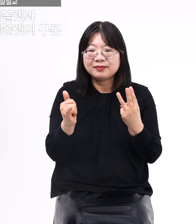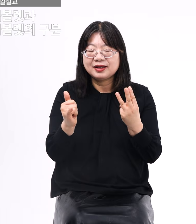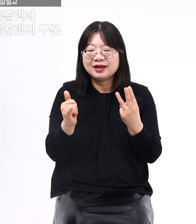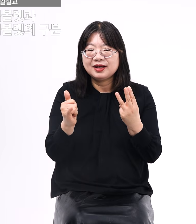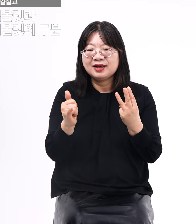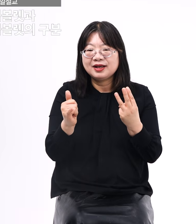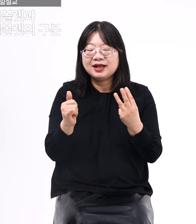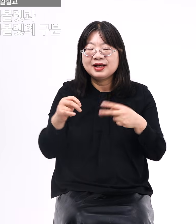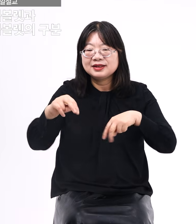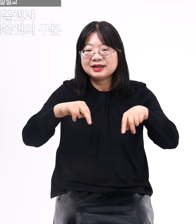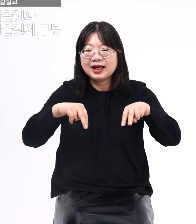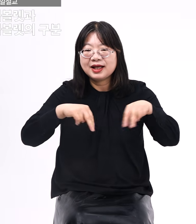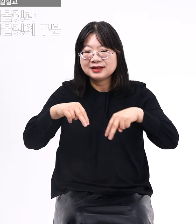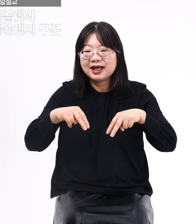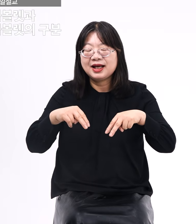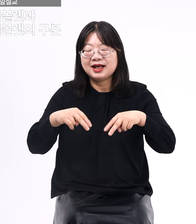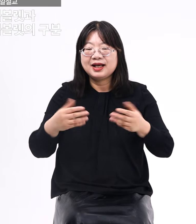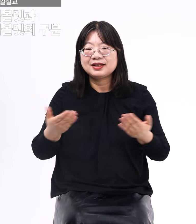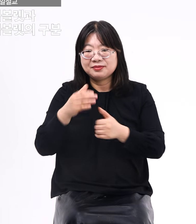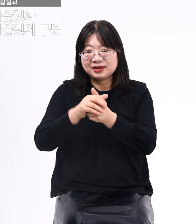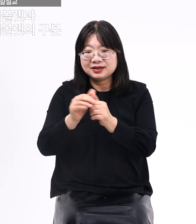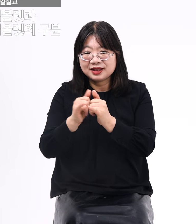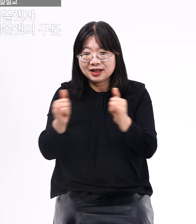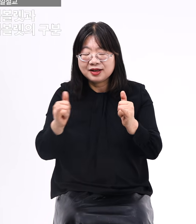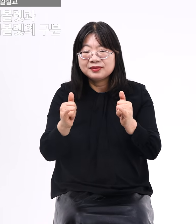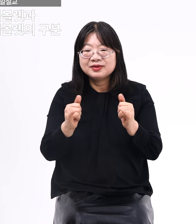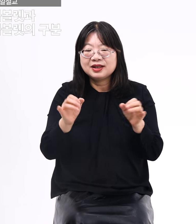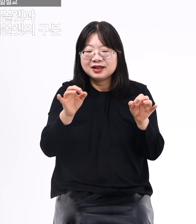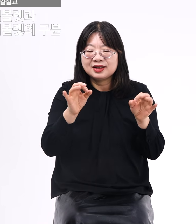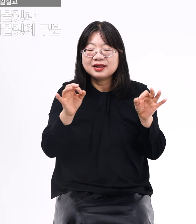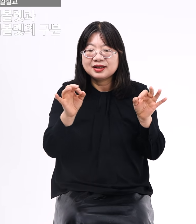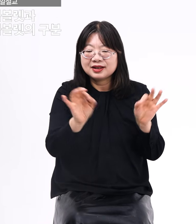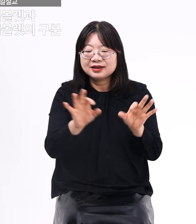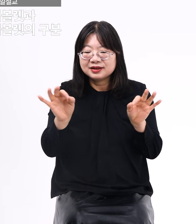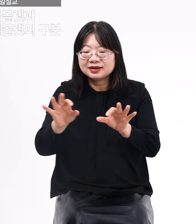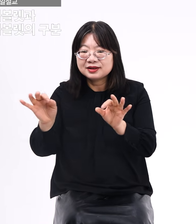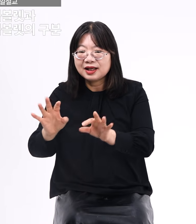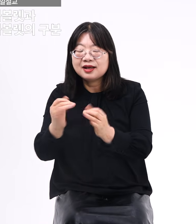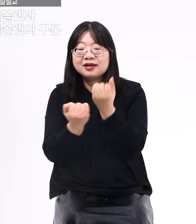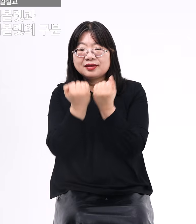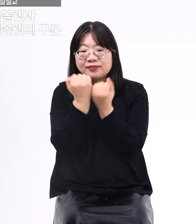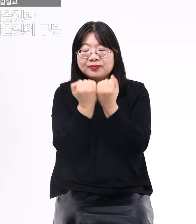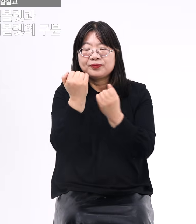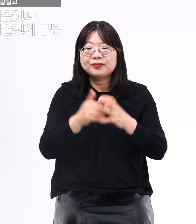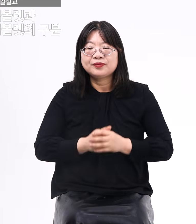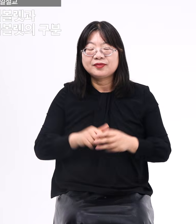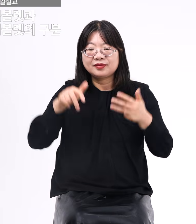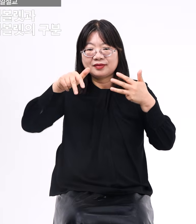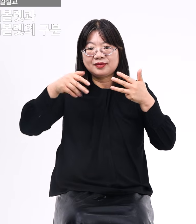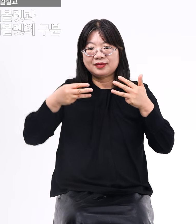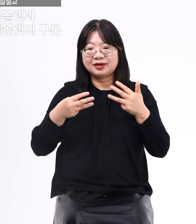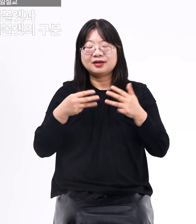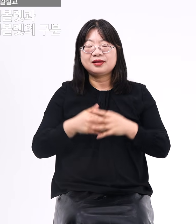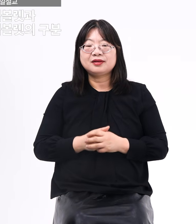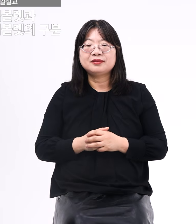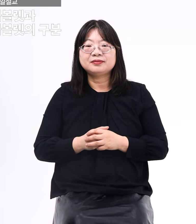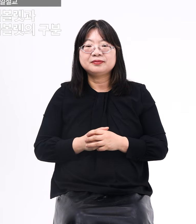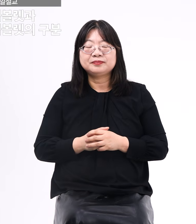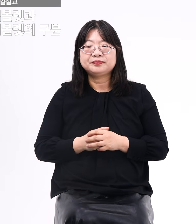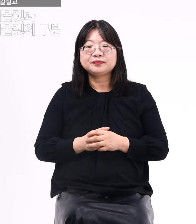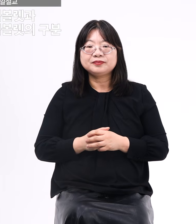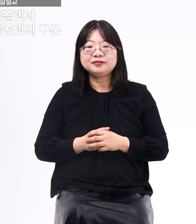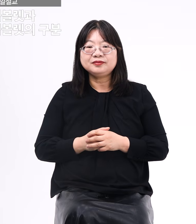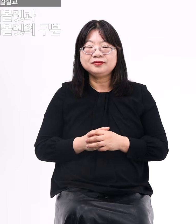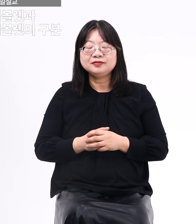사사를 분량처럼 간단하게 설명을 드리겠습니다. 8절.